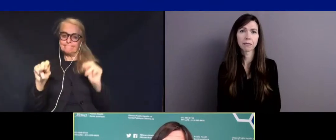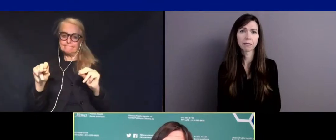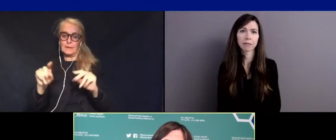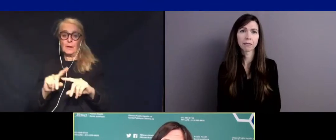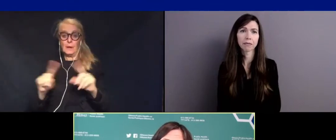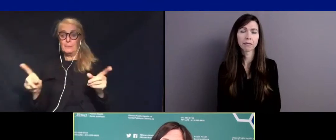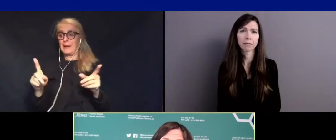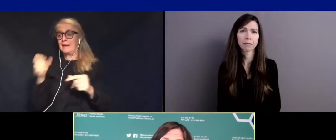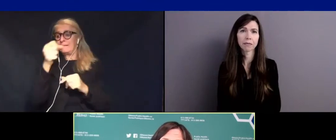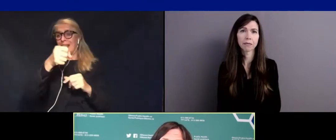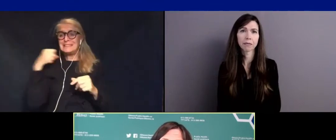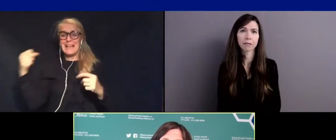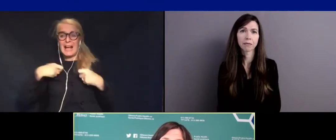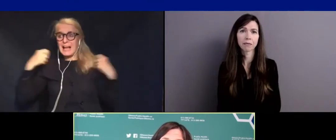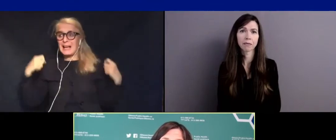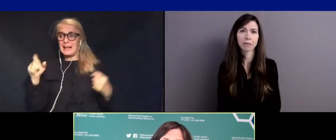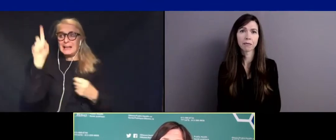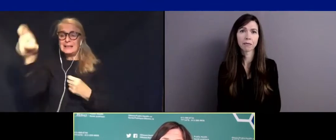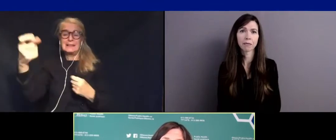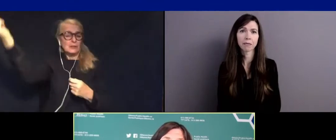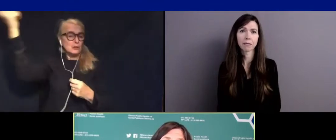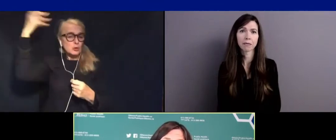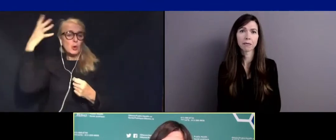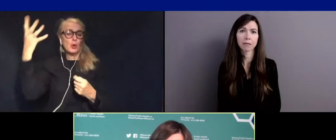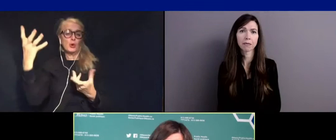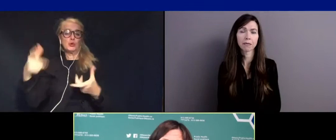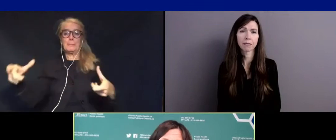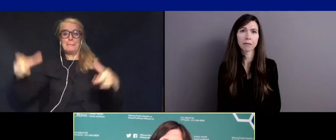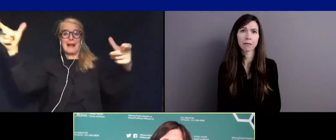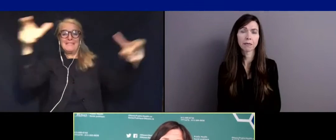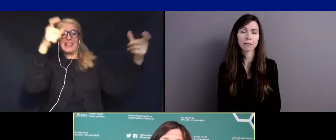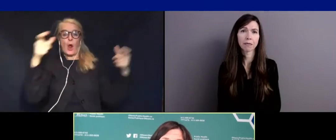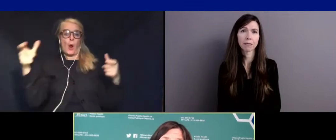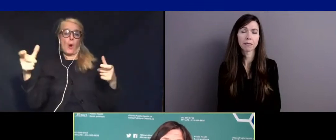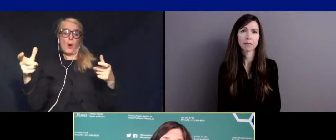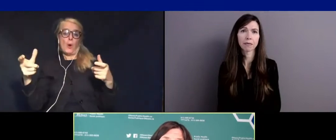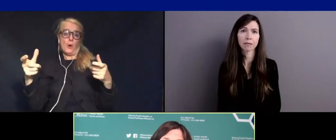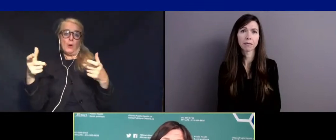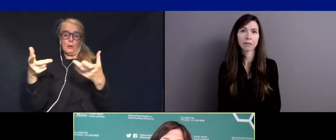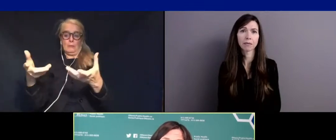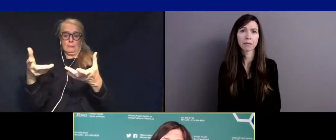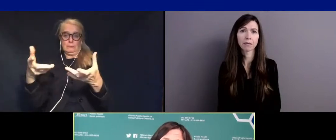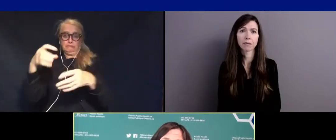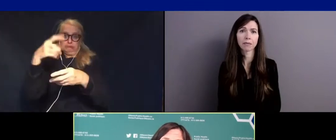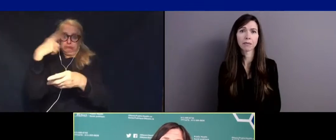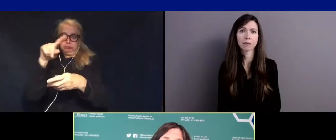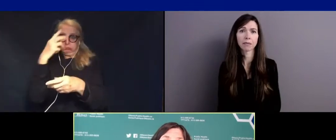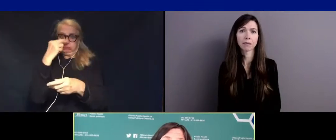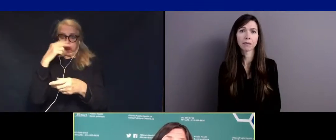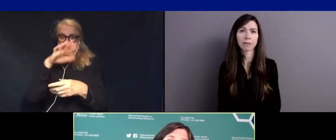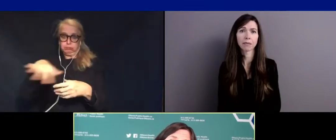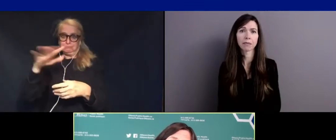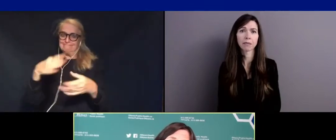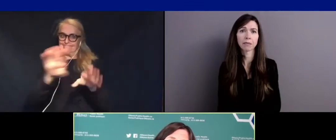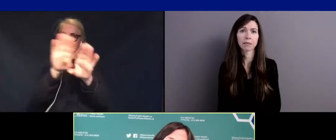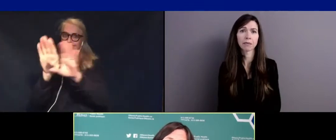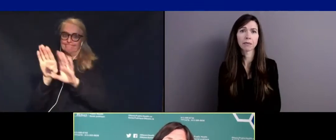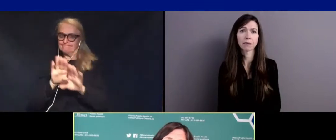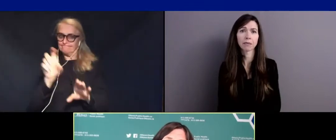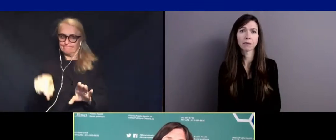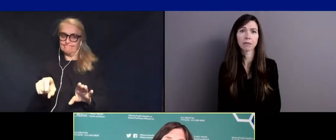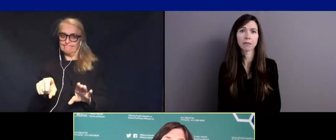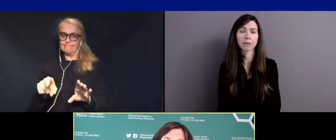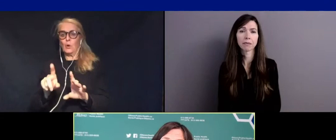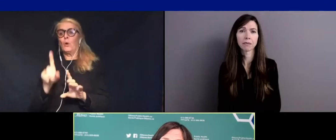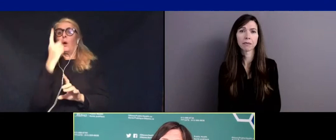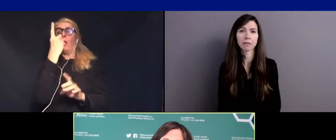les vestiaires, les douches et les pavillons de l'établissement doivent être fermés, sauf pour donner